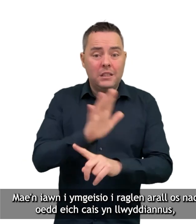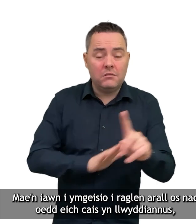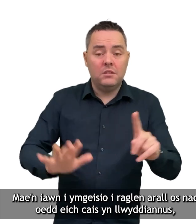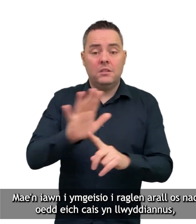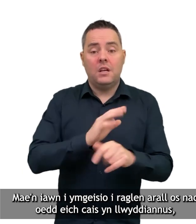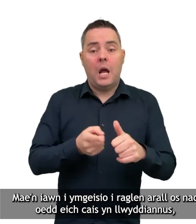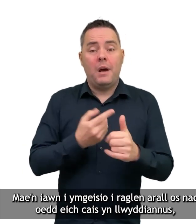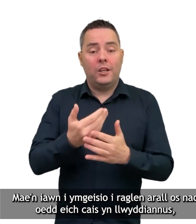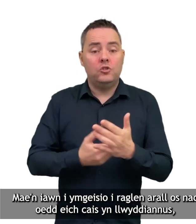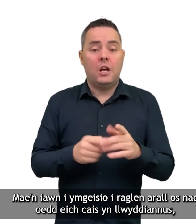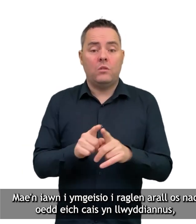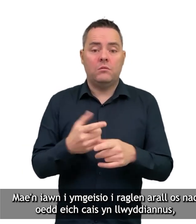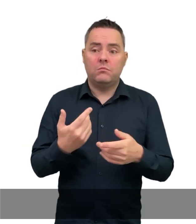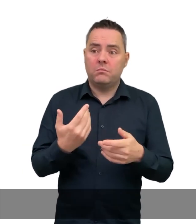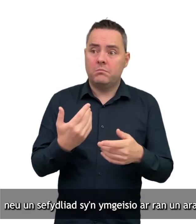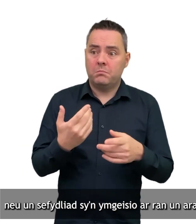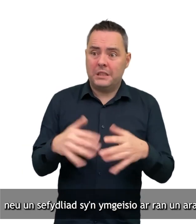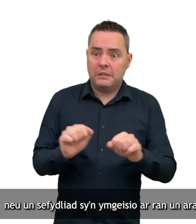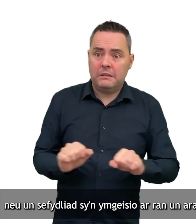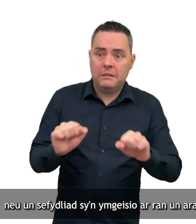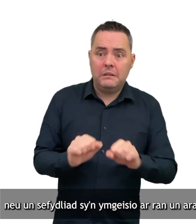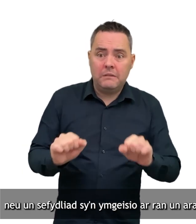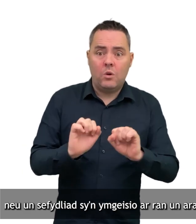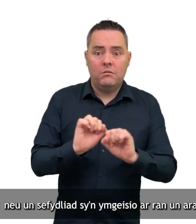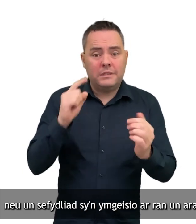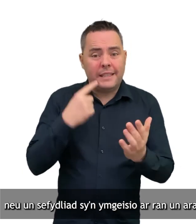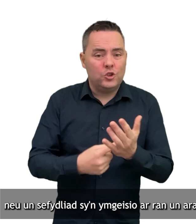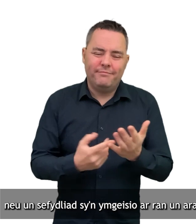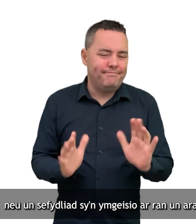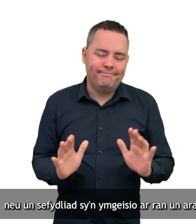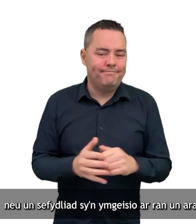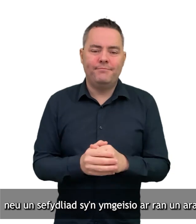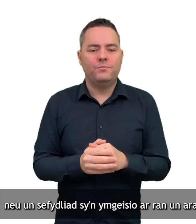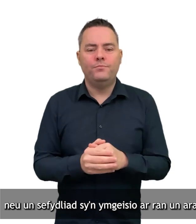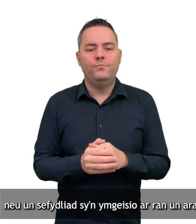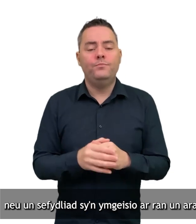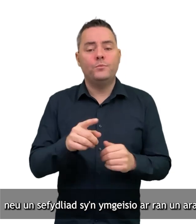oedd eich cais yn llwyddiannus. Neu un sefydliad sy'n ymgeisio ar ran un arall.